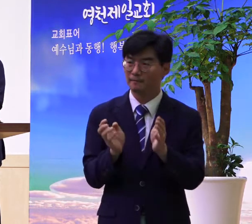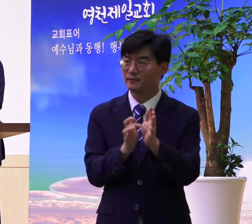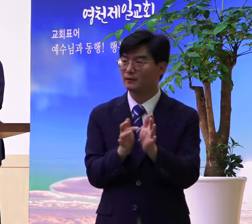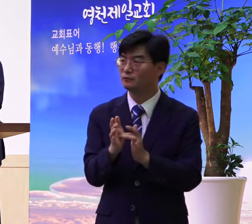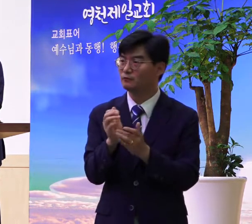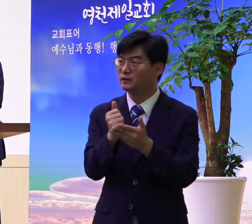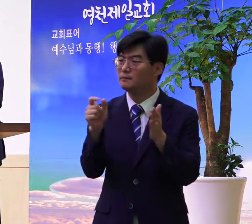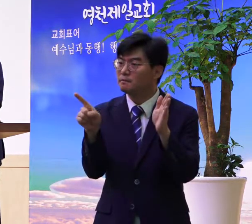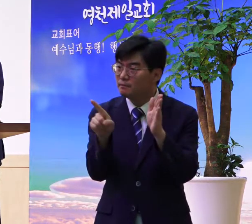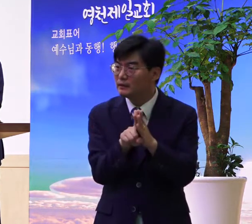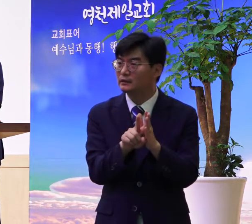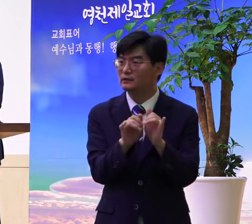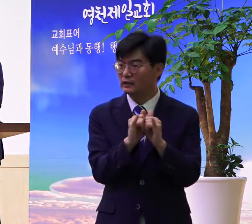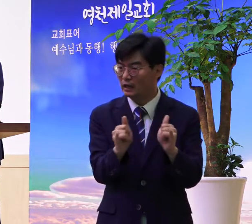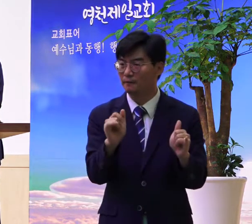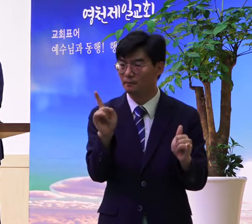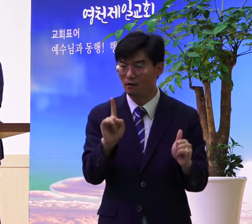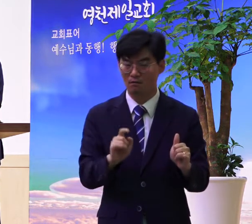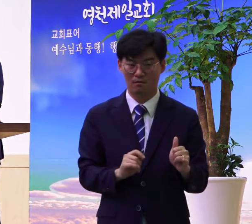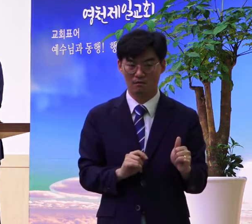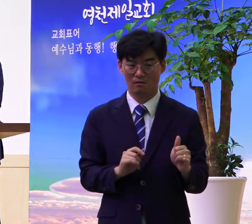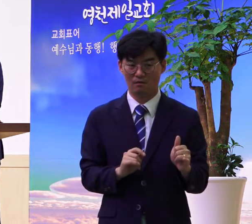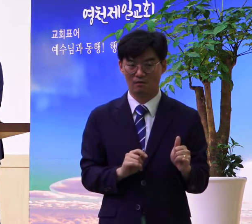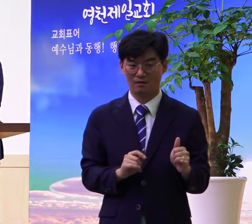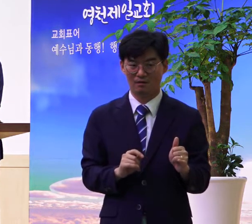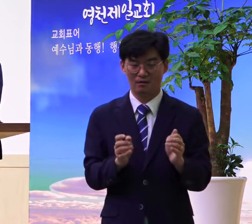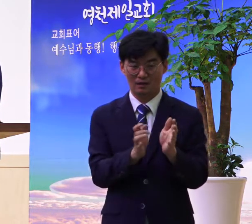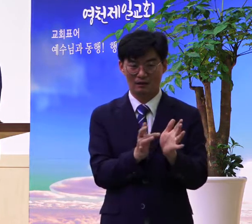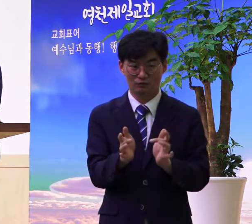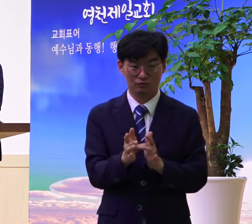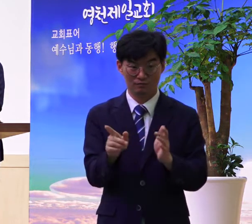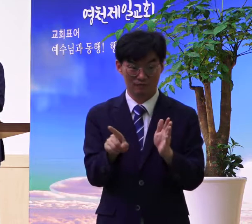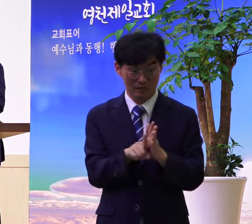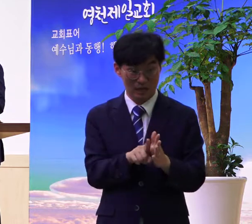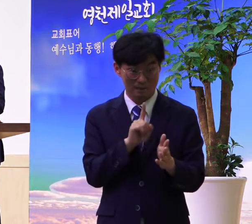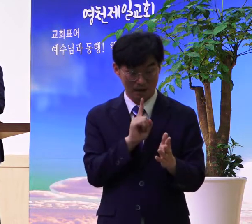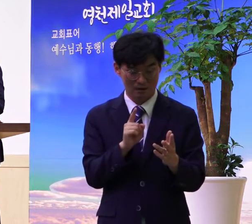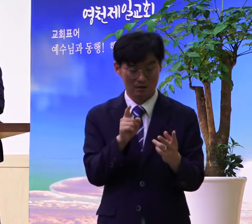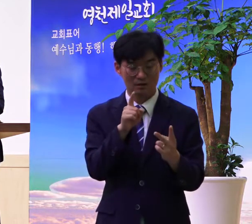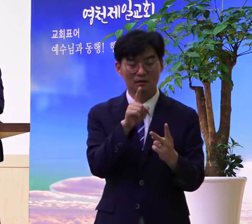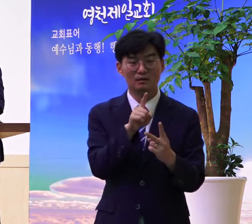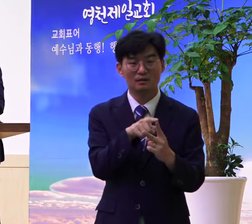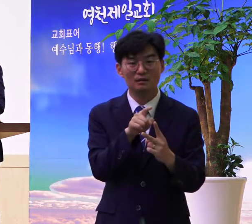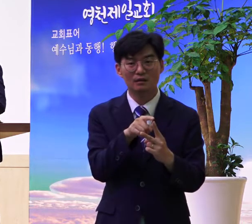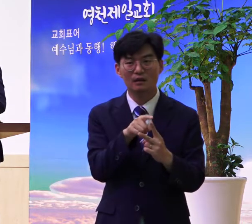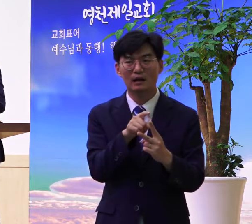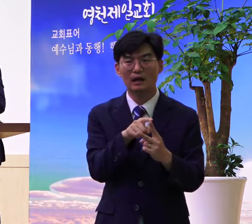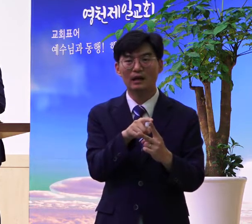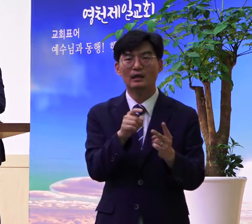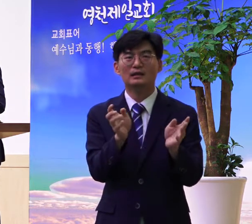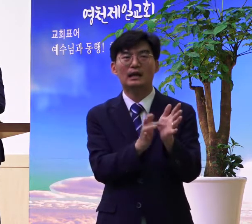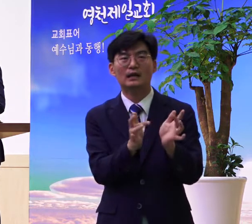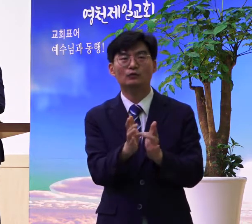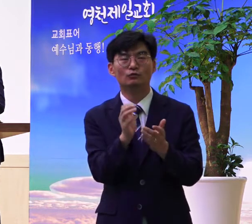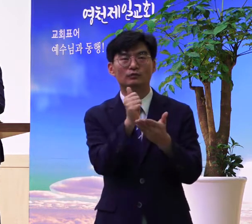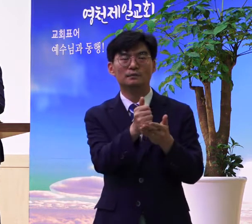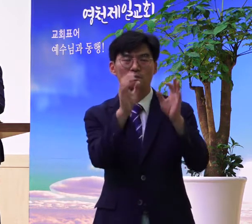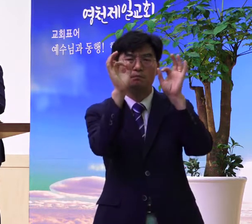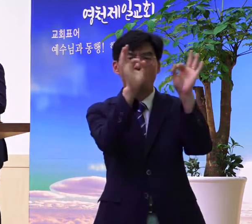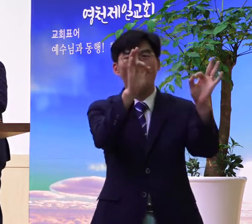번째는 그리스도인은 예수님의 십자가 앞에서 자기 자신의 삶을 내려놓은 사람이라고 했습니다.